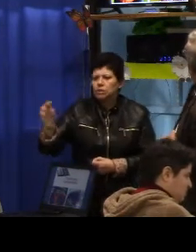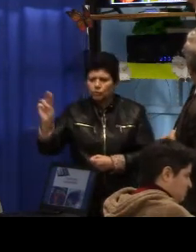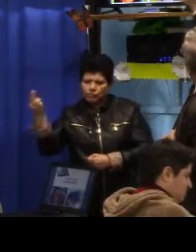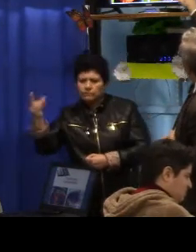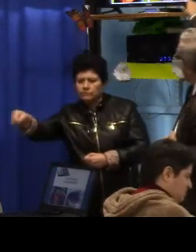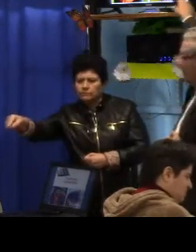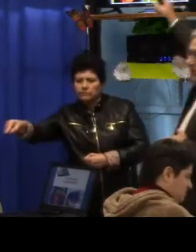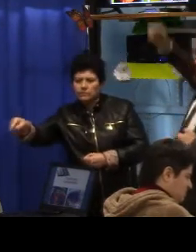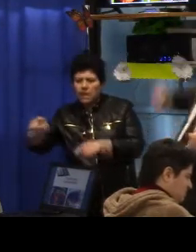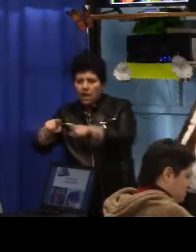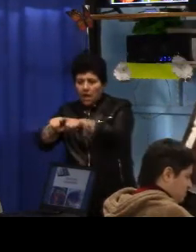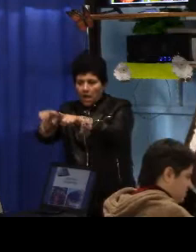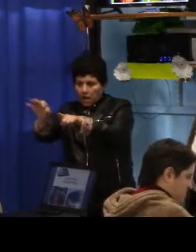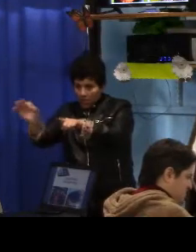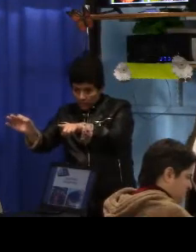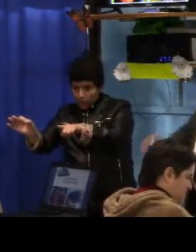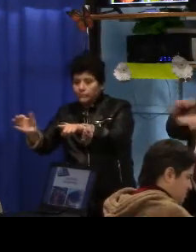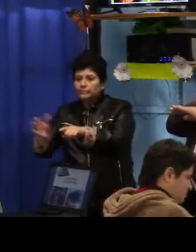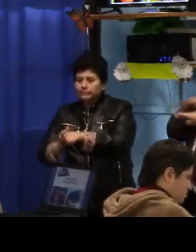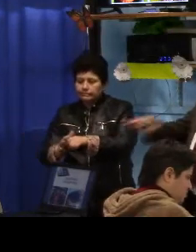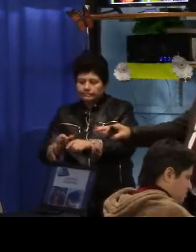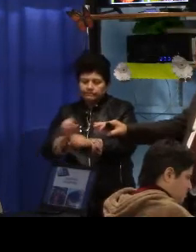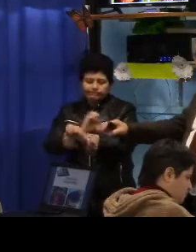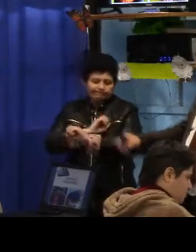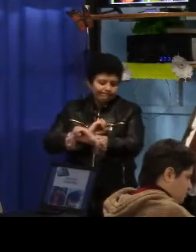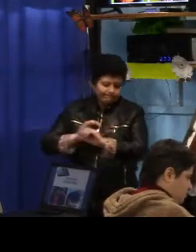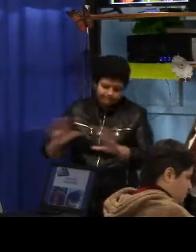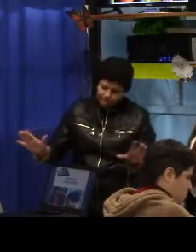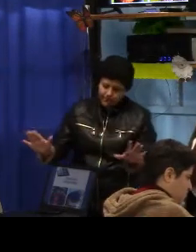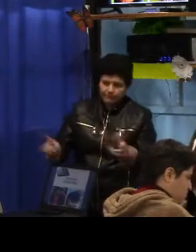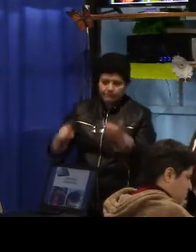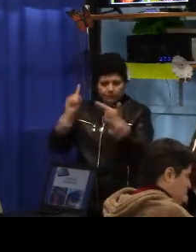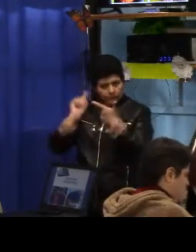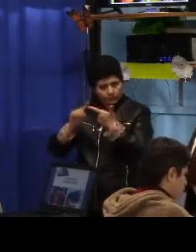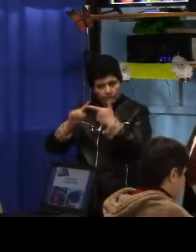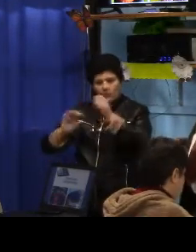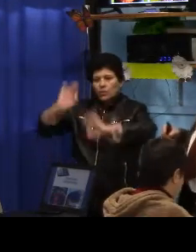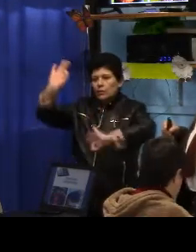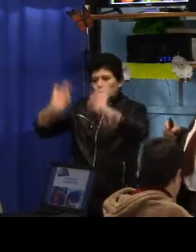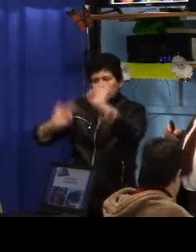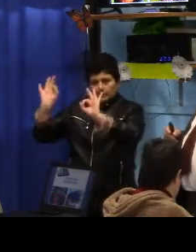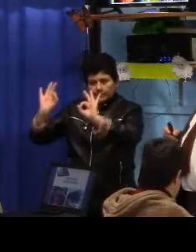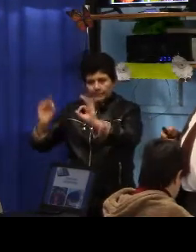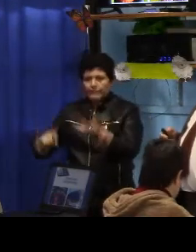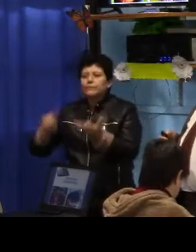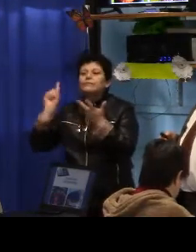quedó arruinado. Segundo plan, arruinado.